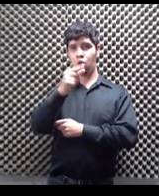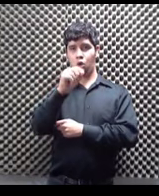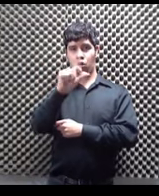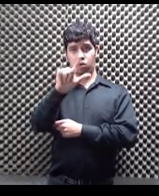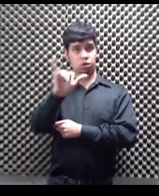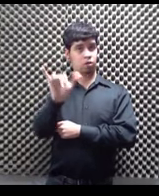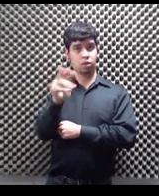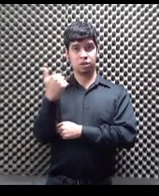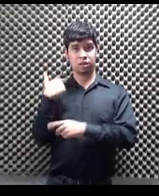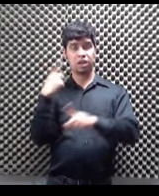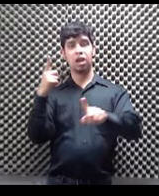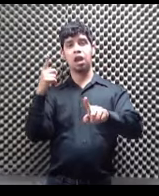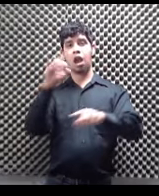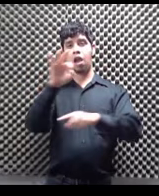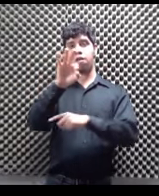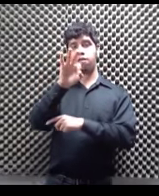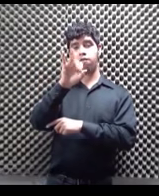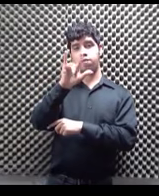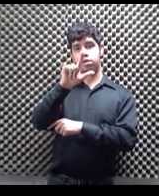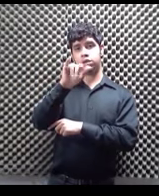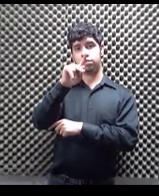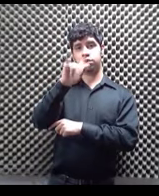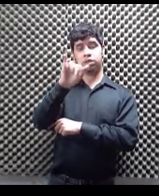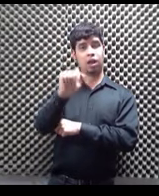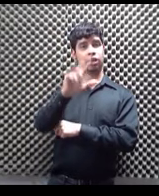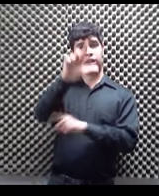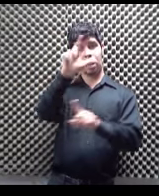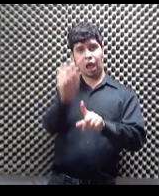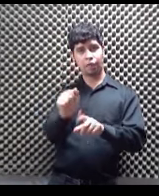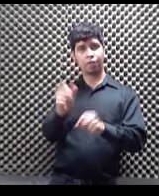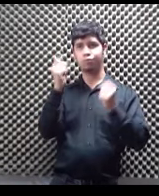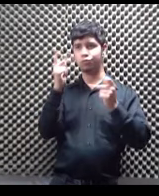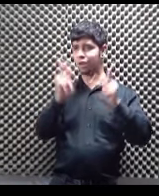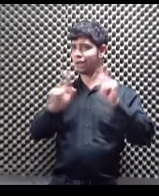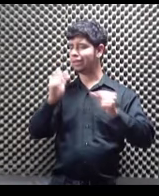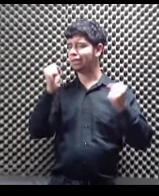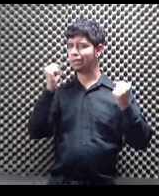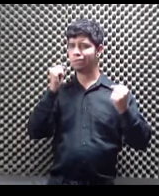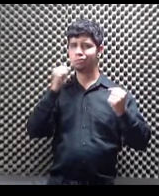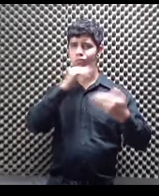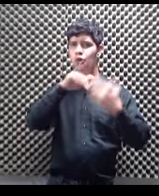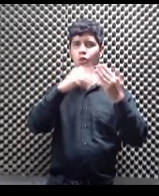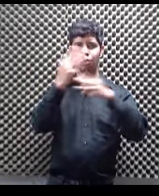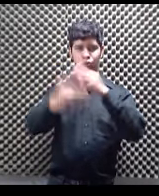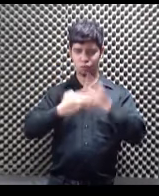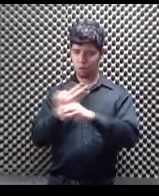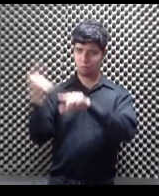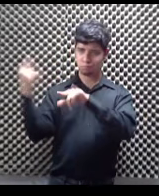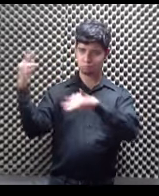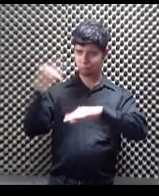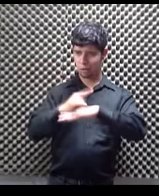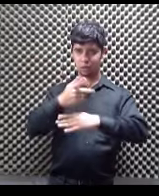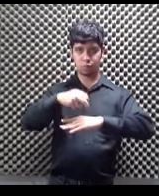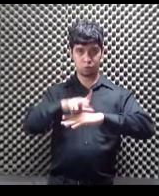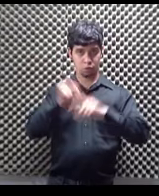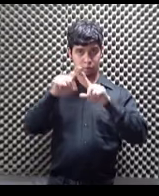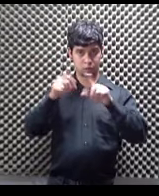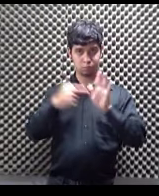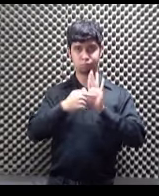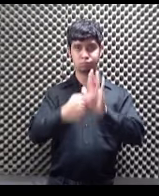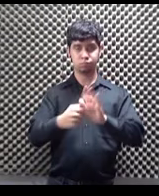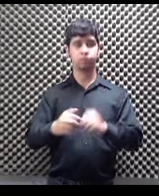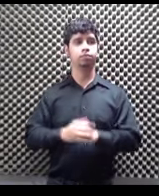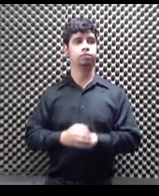Mongolia y de Filipinas y de África y, bueno, ¿de qué parte del mundo no han llegado? Exacto. Qué